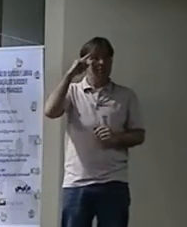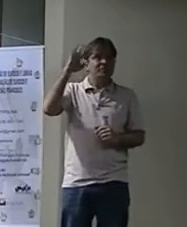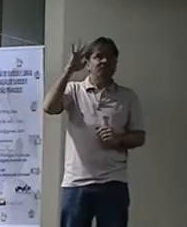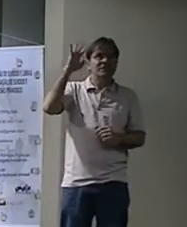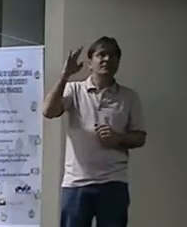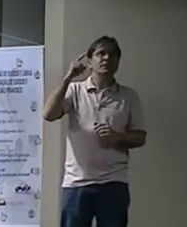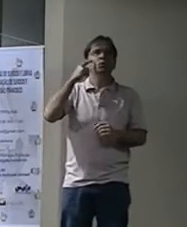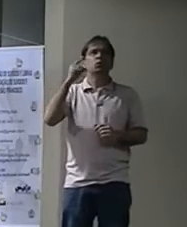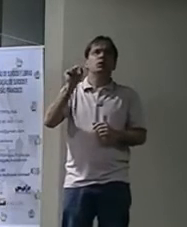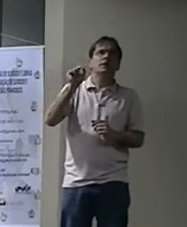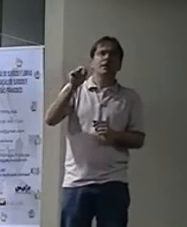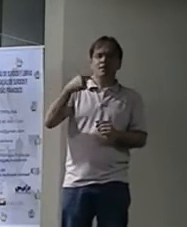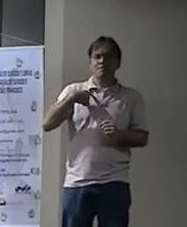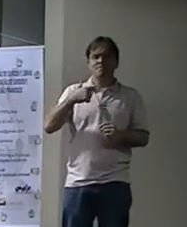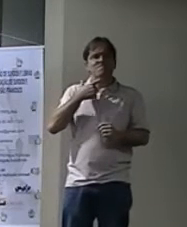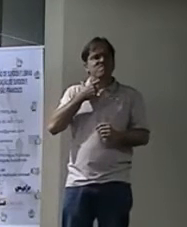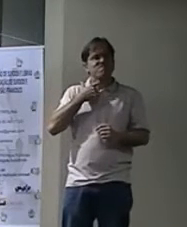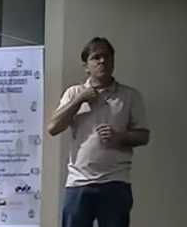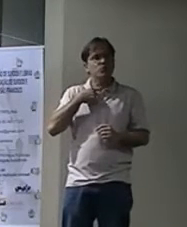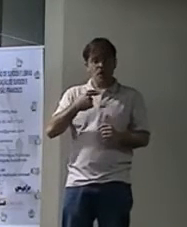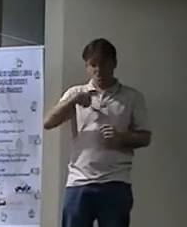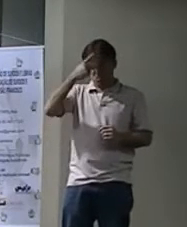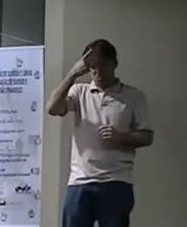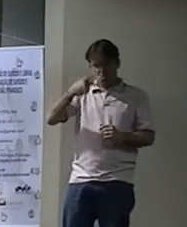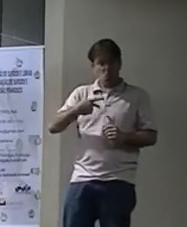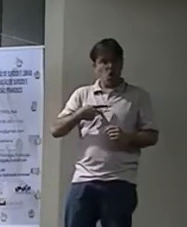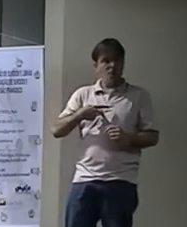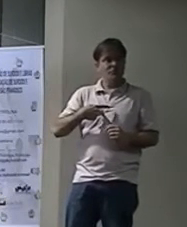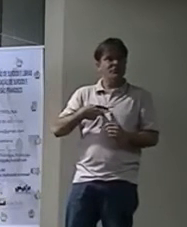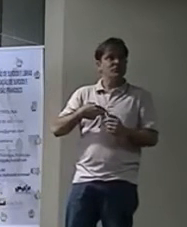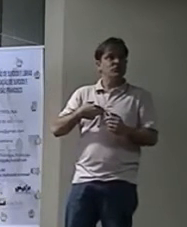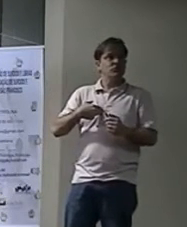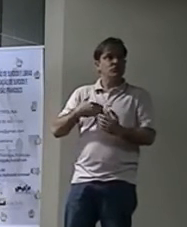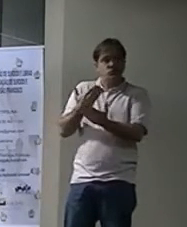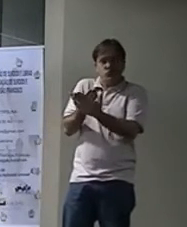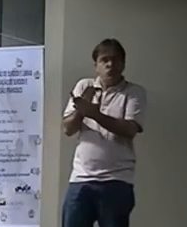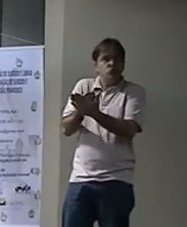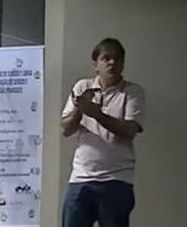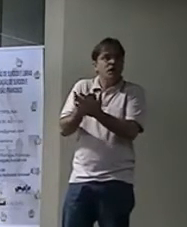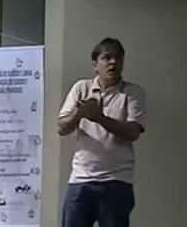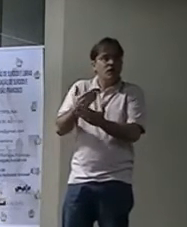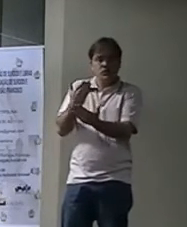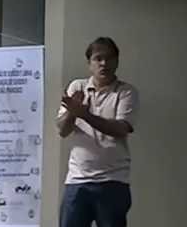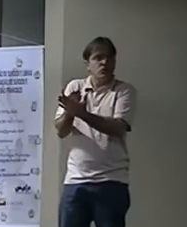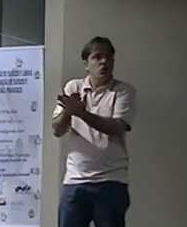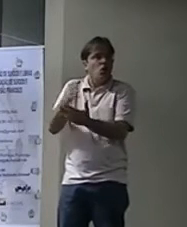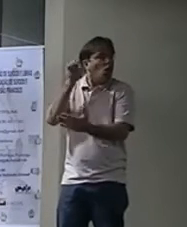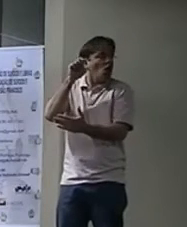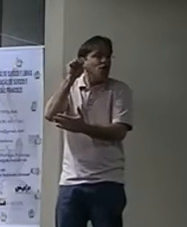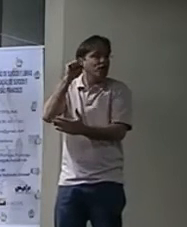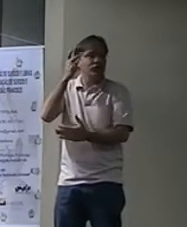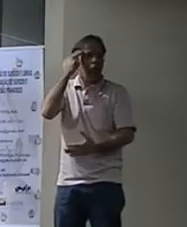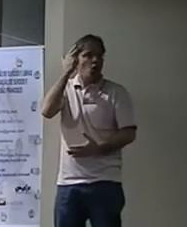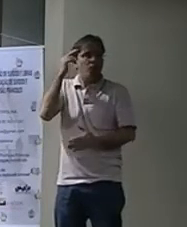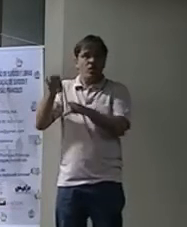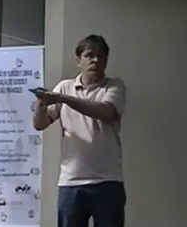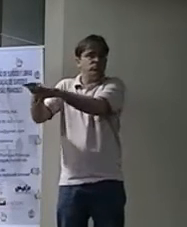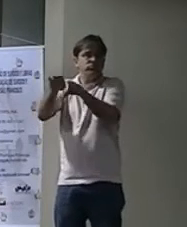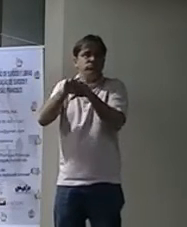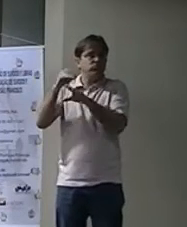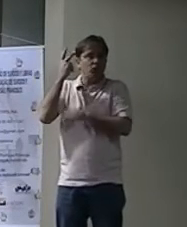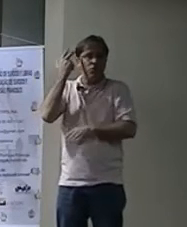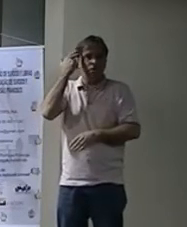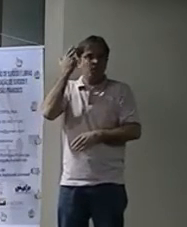de Libras por interesse próprio, antes dele nascer, uma outra realidade, e o adolescente quis aprender Libras,